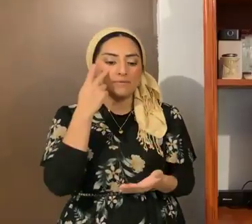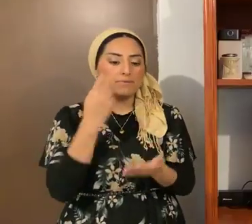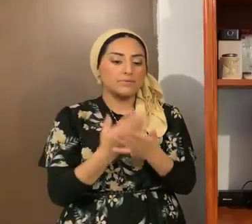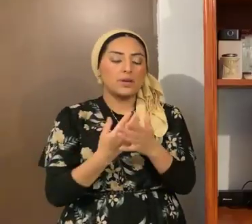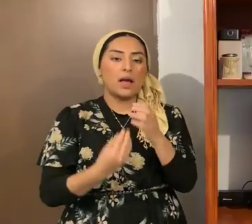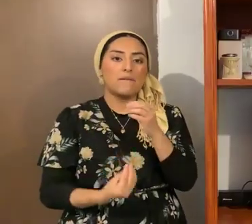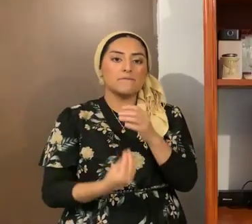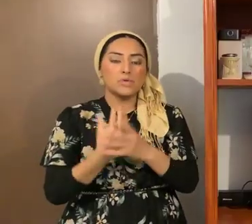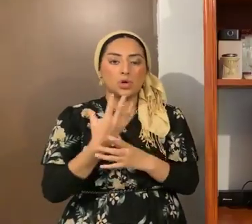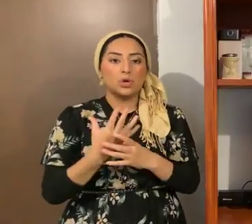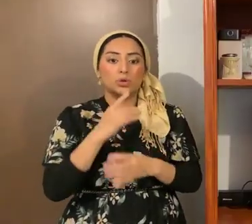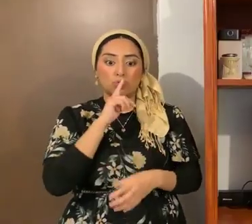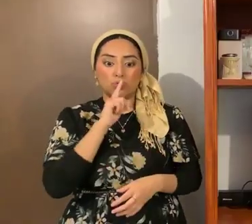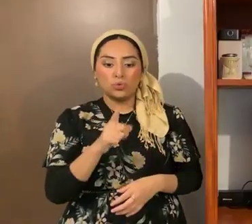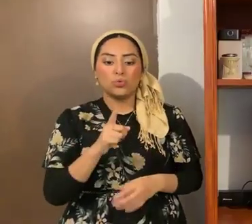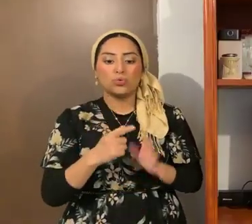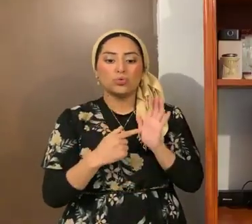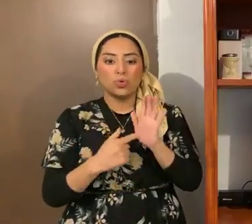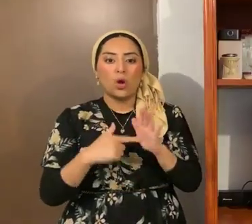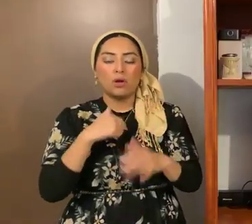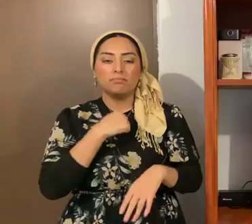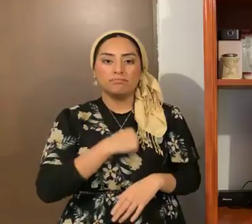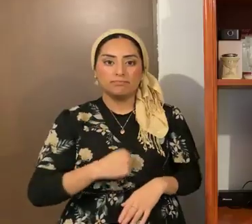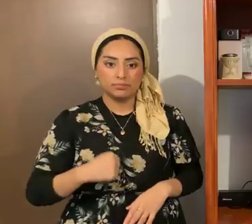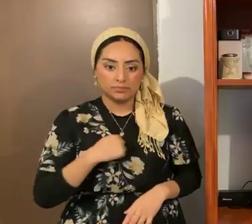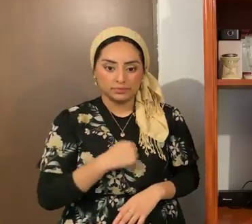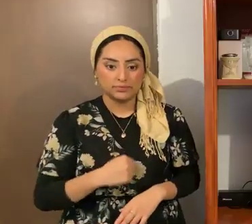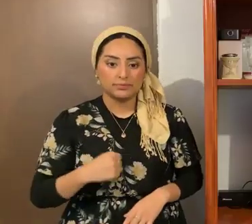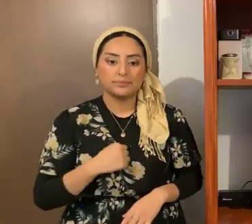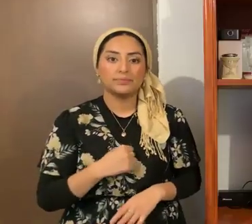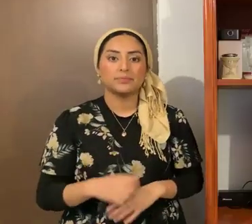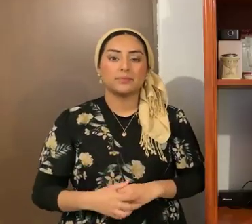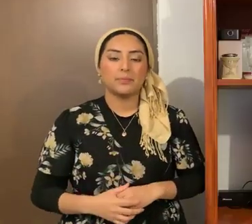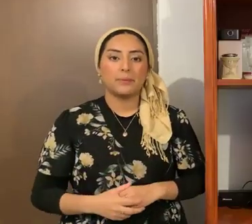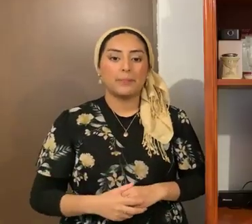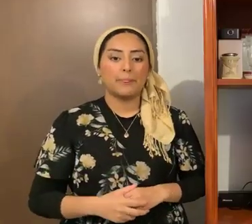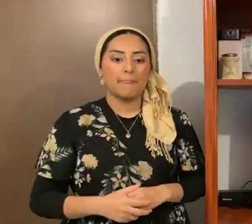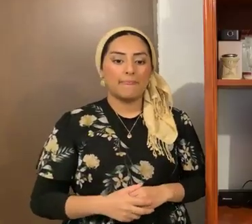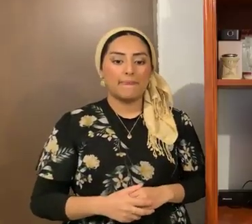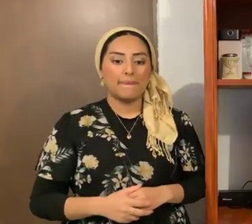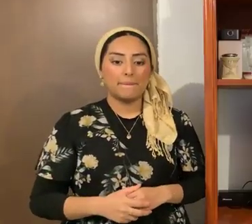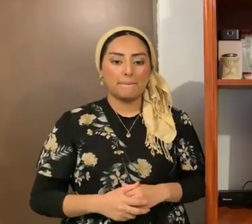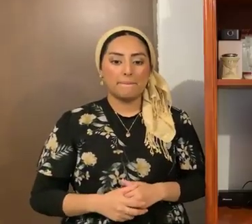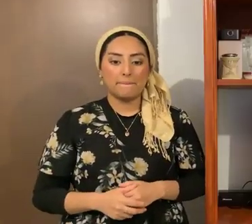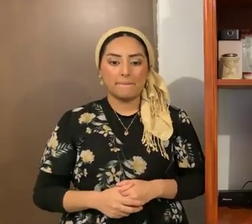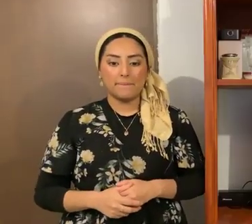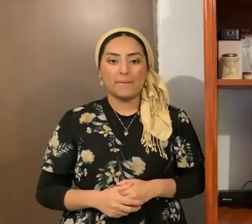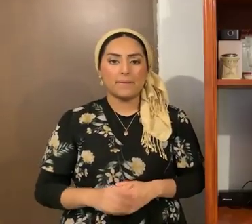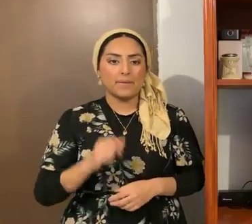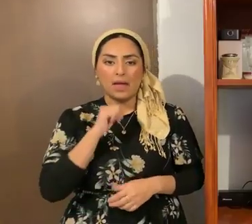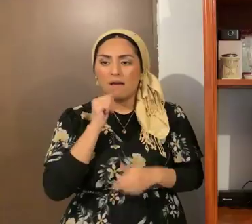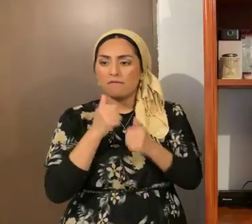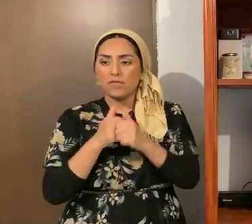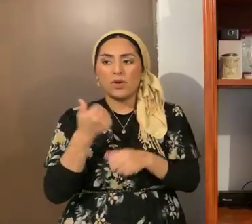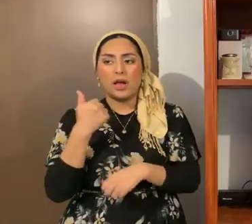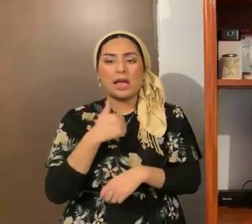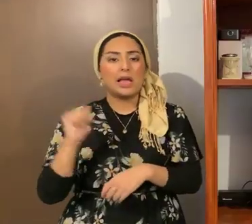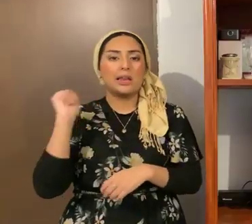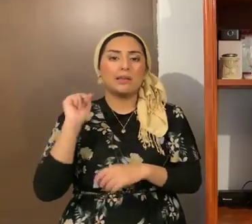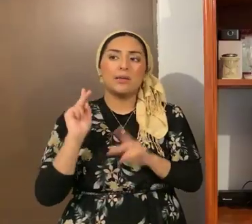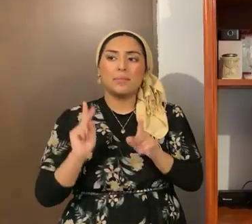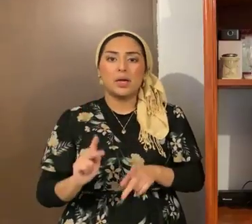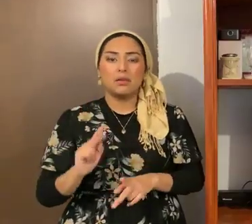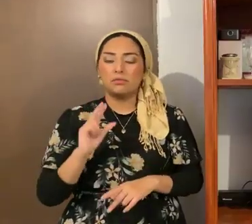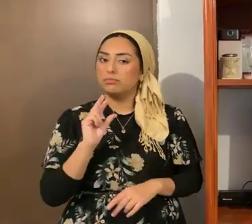frutos dignos de arrepentimiento, y frutos, por los frutos los conoceréis. No vamos a seguir a cualquier líder así porque